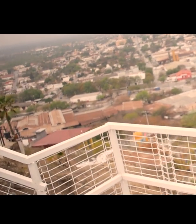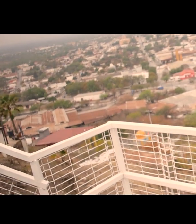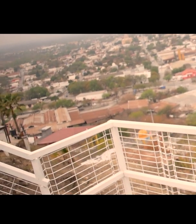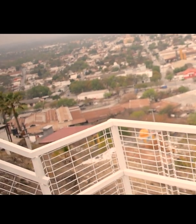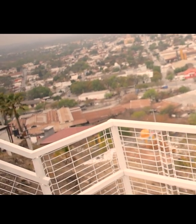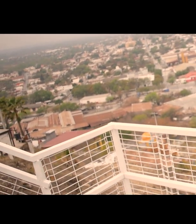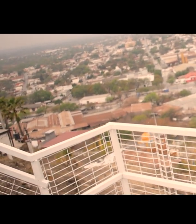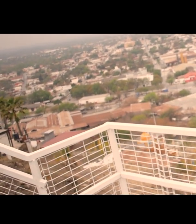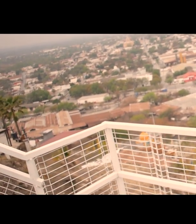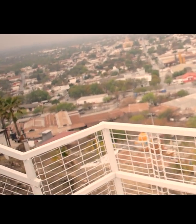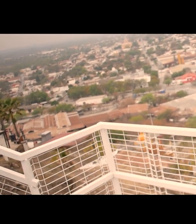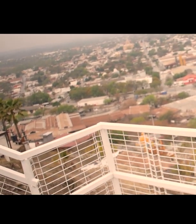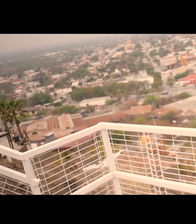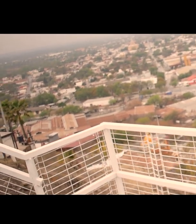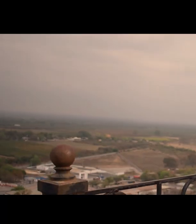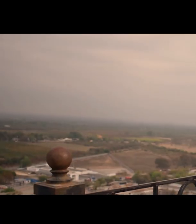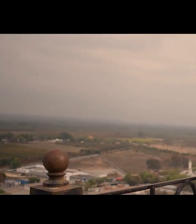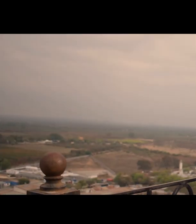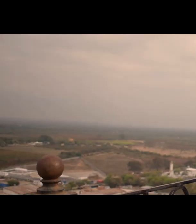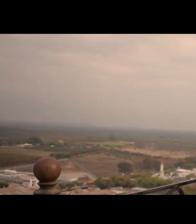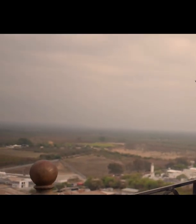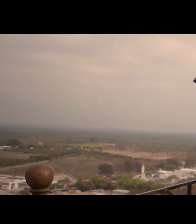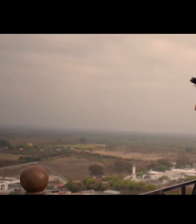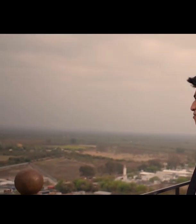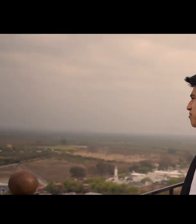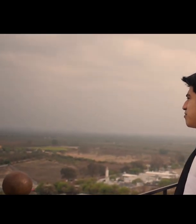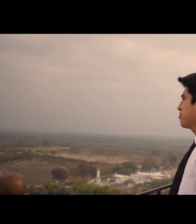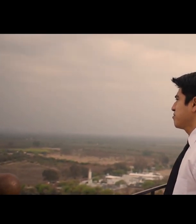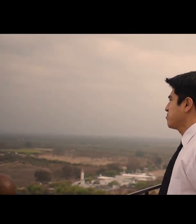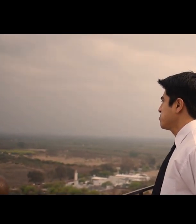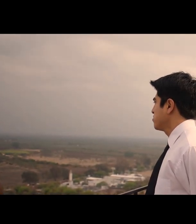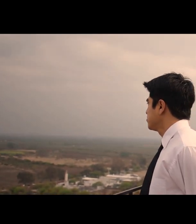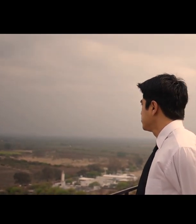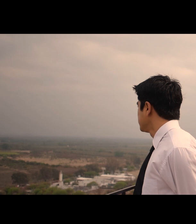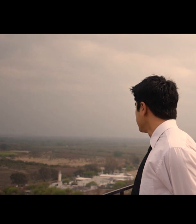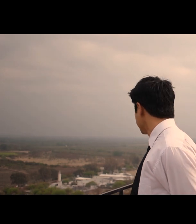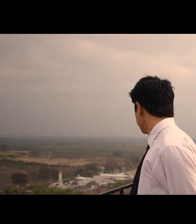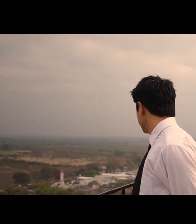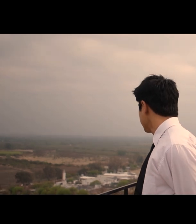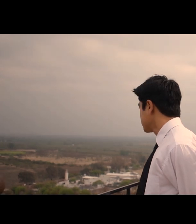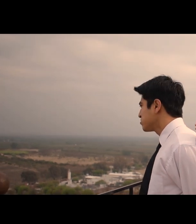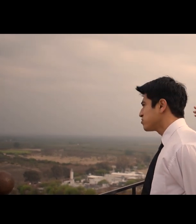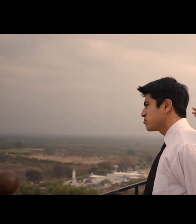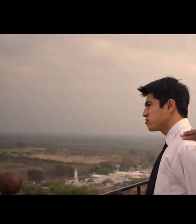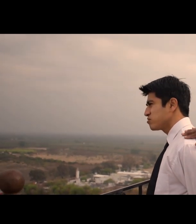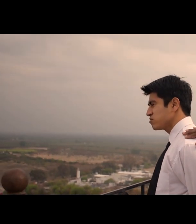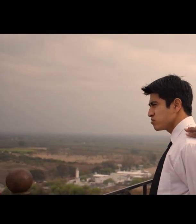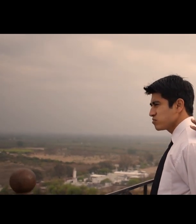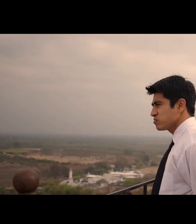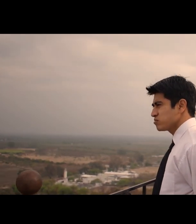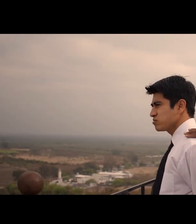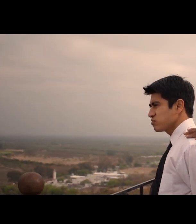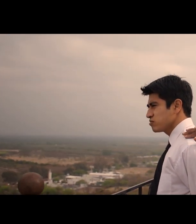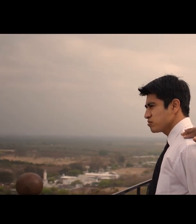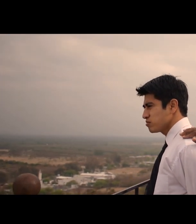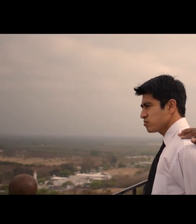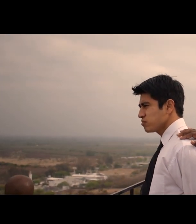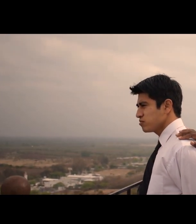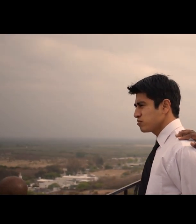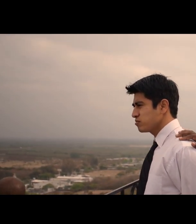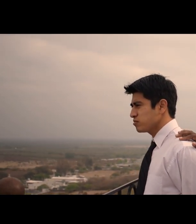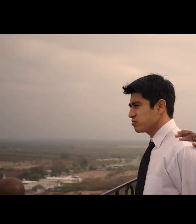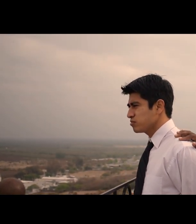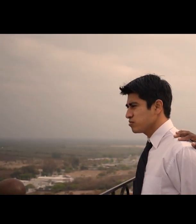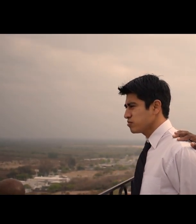oración y lo tendrás de tíos alegran de la